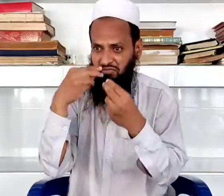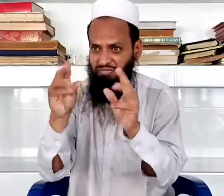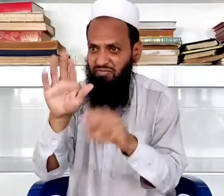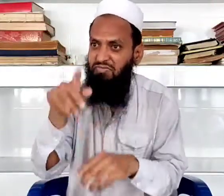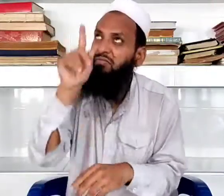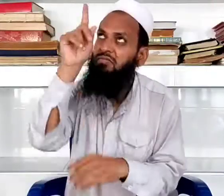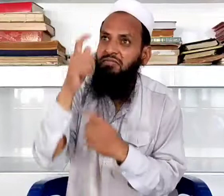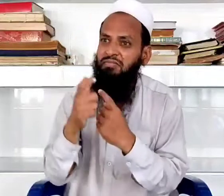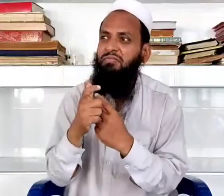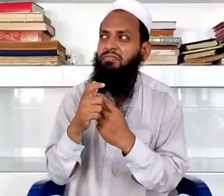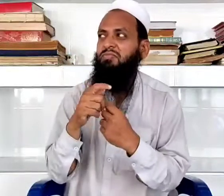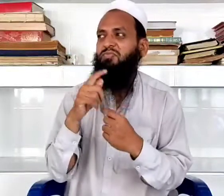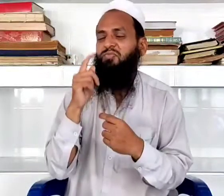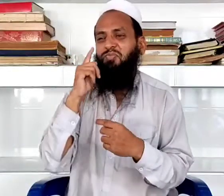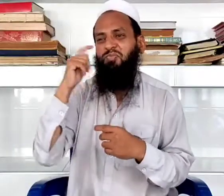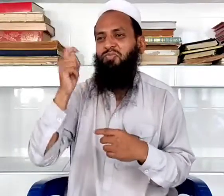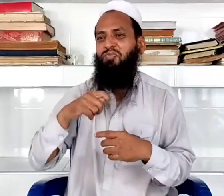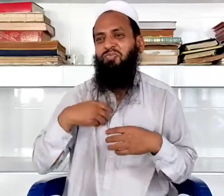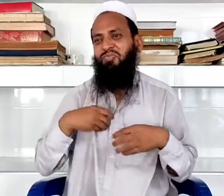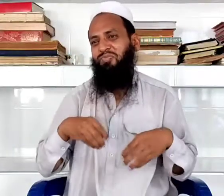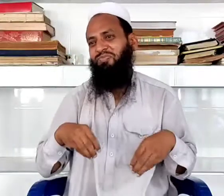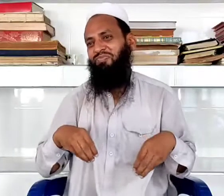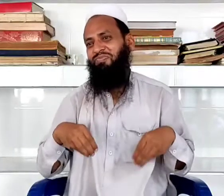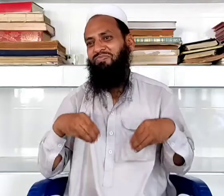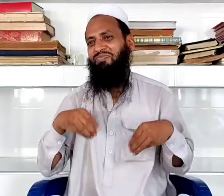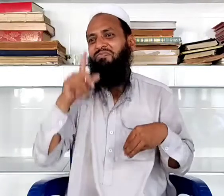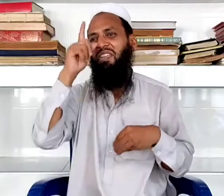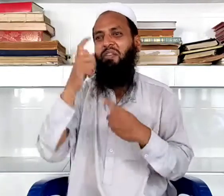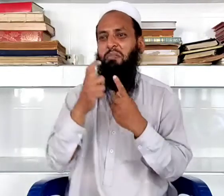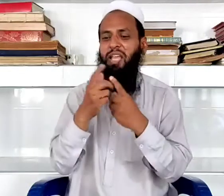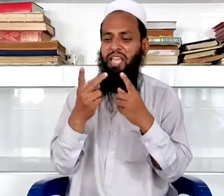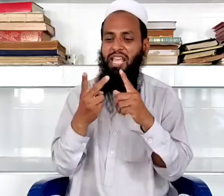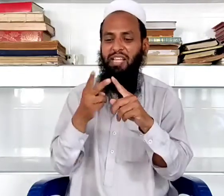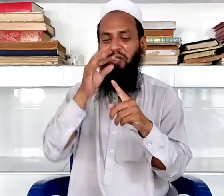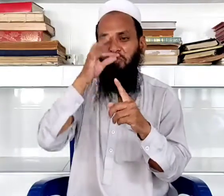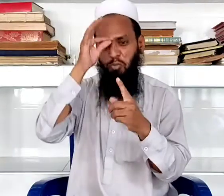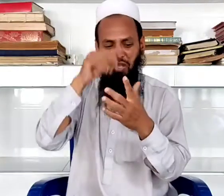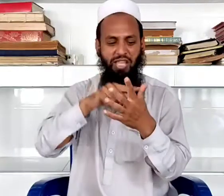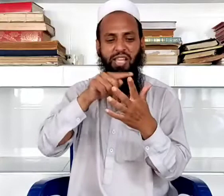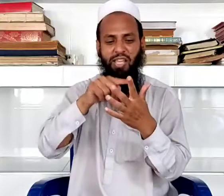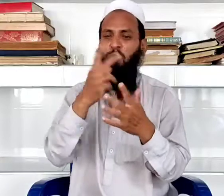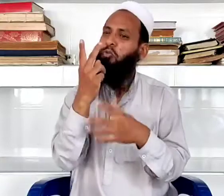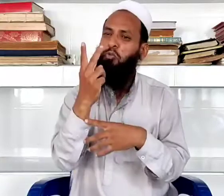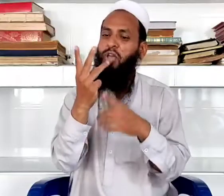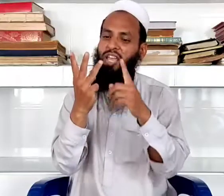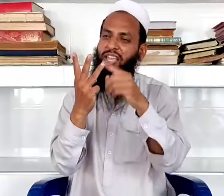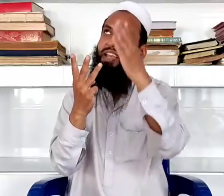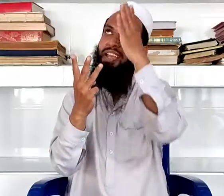ਨਹੀਂ ਕਰਨਾ, ਇਹ ਮਾਰੇ ਦੀ ਲੋਕ ਨੇ, ਵਾਹੀ ਕੀਤੀ ਕਰਨ ਵਾਲੇ ਬੰਦੇ ਨੇ, ਸਾਡੇ ਨਾਲ ਸਾਡੀ ਜਿਹੜੀ ਤੋਹੀਨ